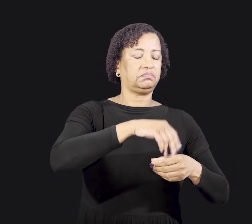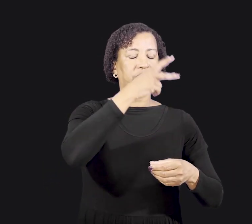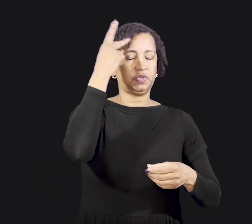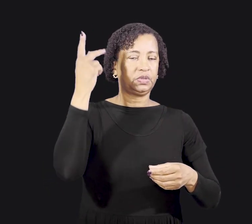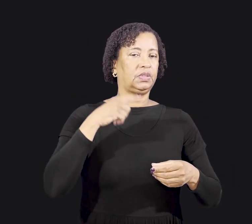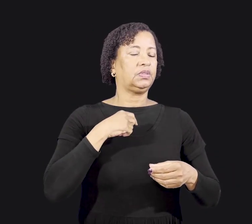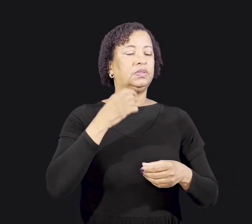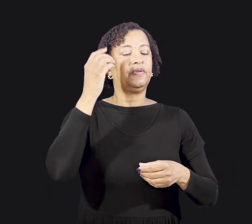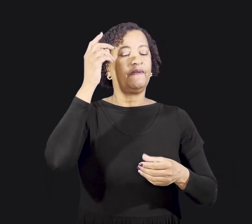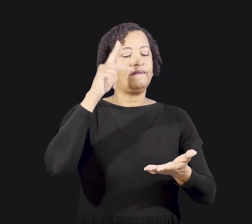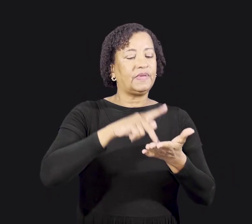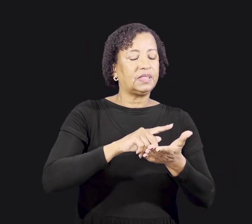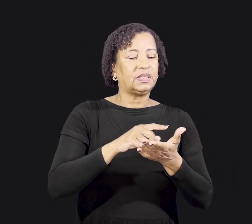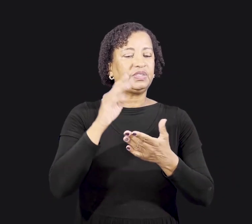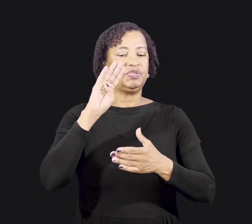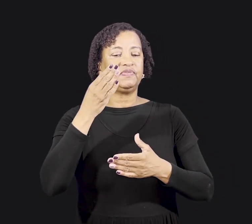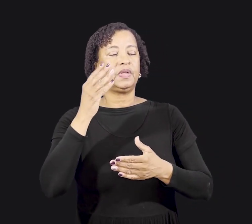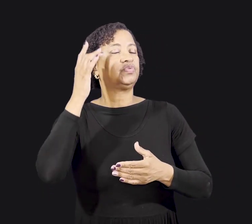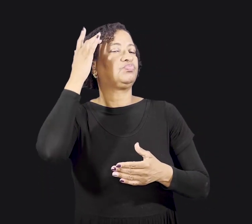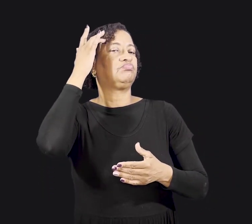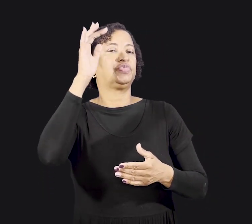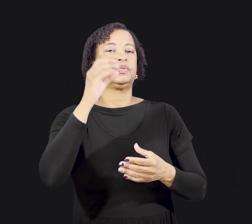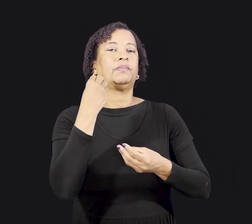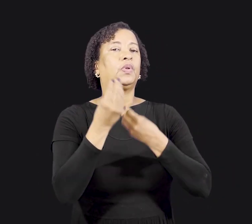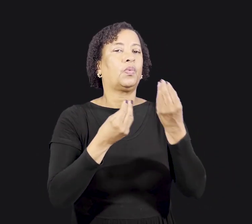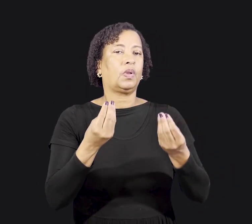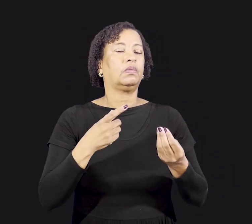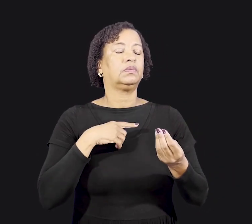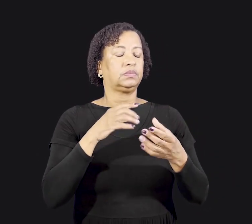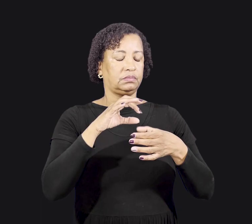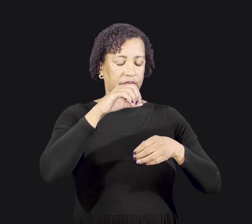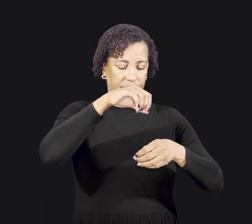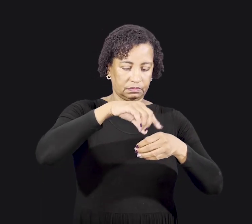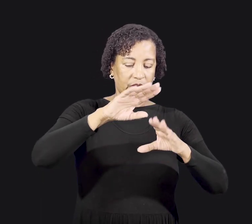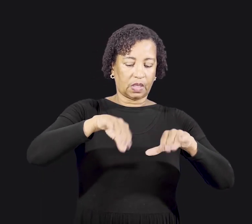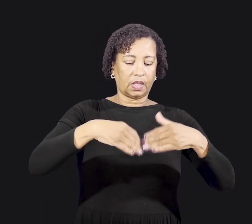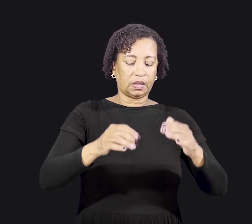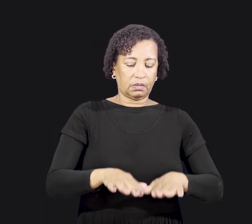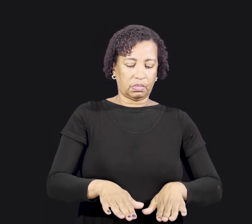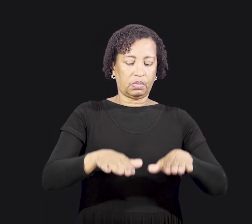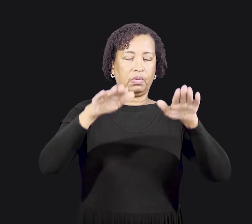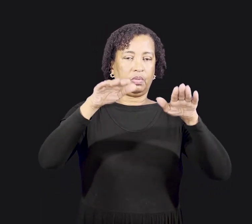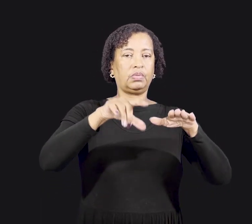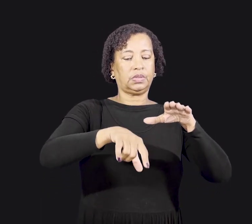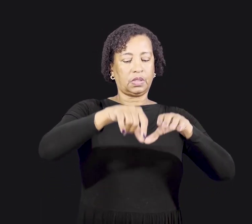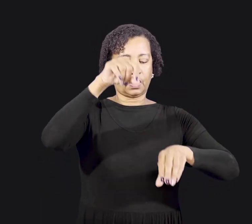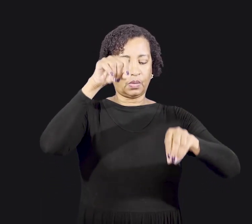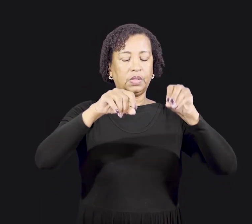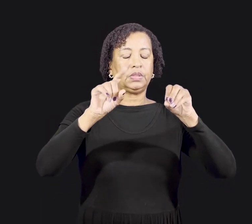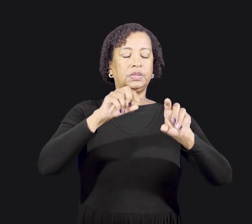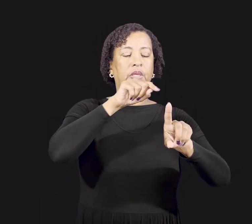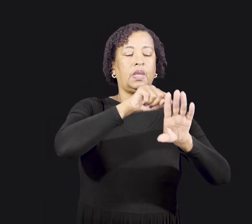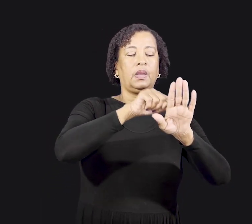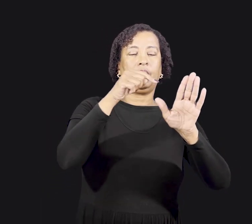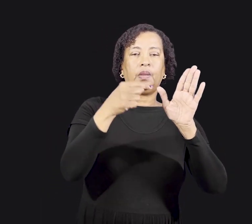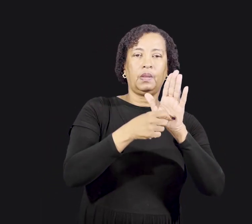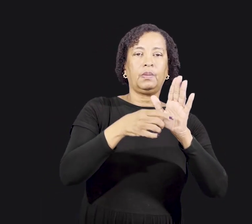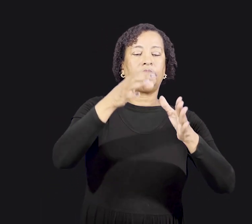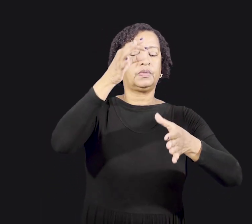Essa parábola nos ensina a deixar que os 2 cresçam juntos até a colheita. A colheita é uma metáfora do julgamento.